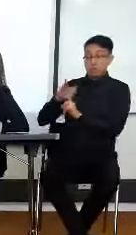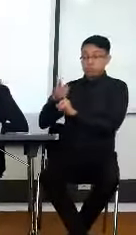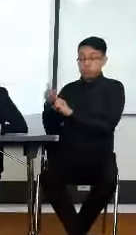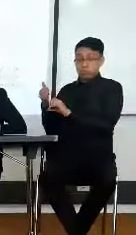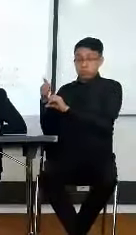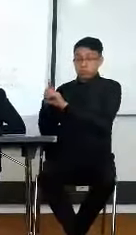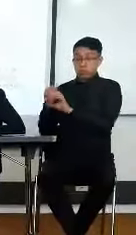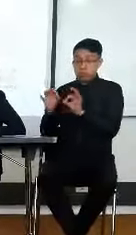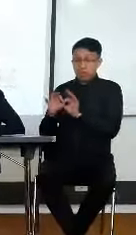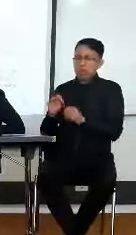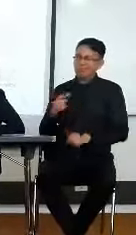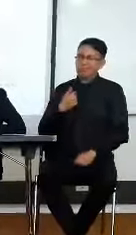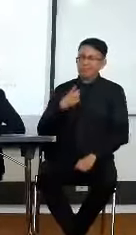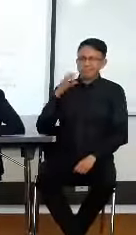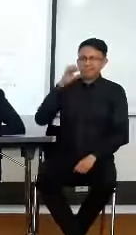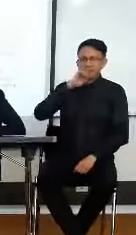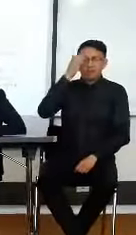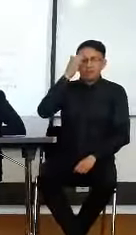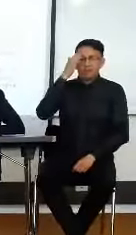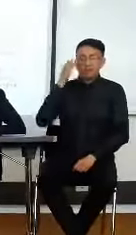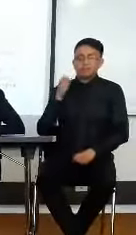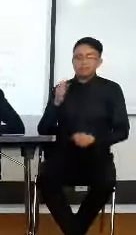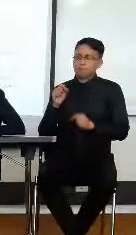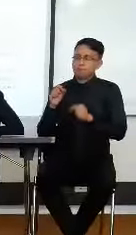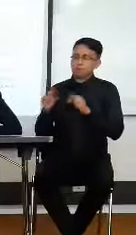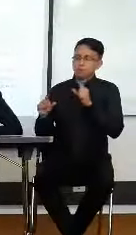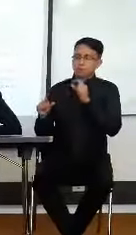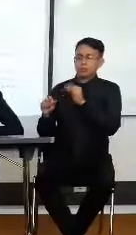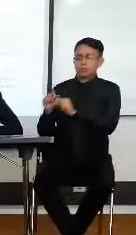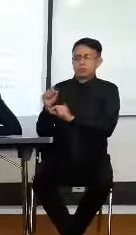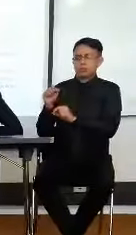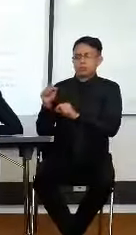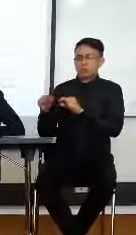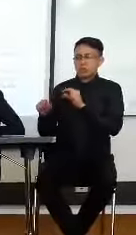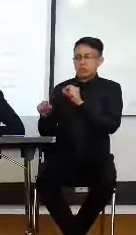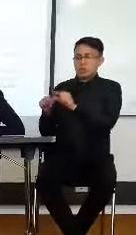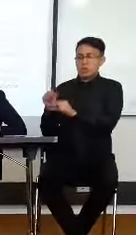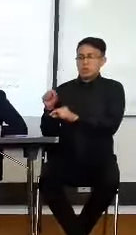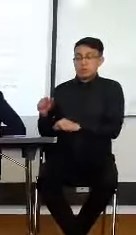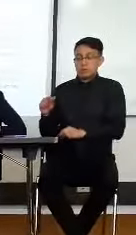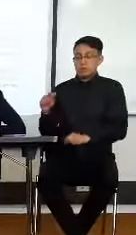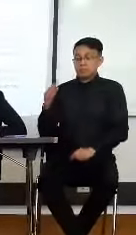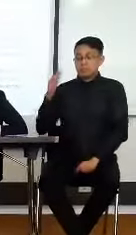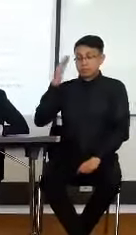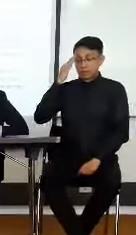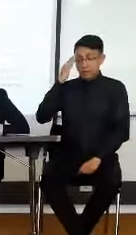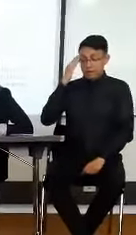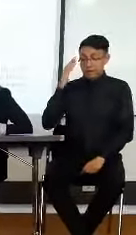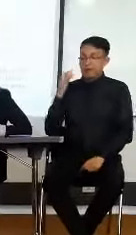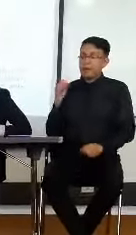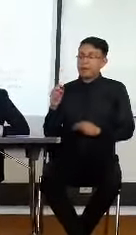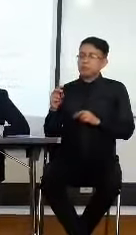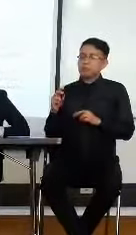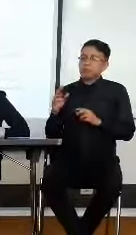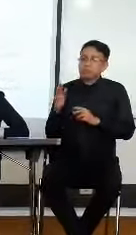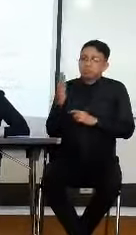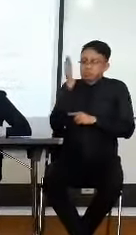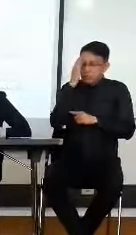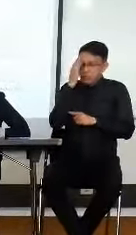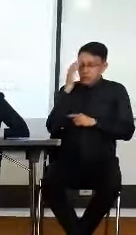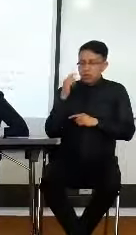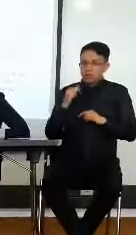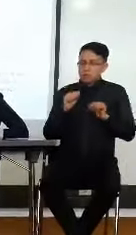eso es importante en estos espacios de prestación de servicios de salud, pero que también son espacios de educación. Los profesionales